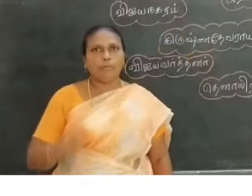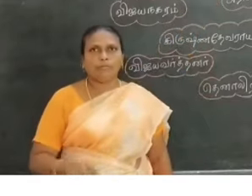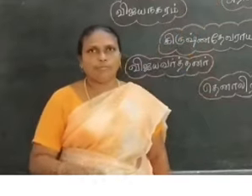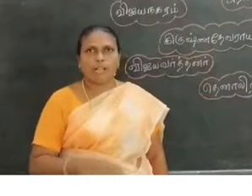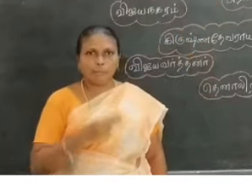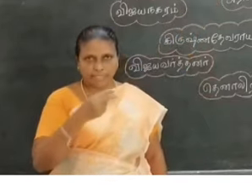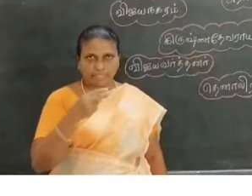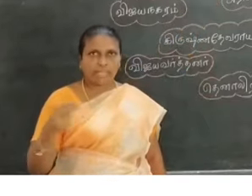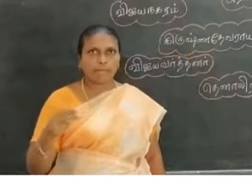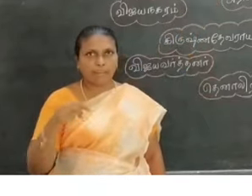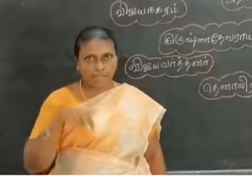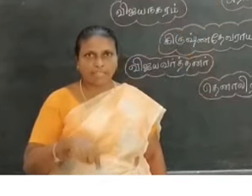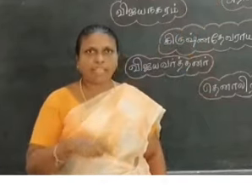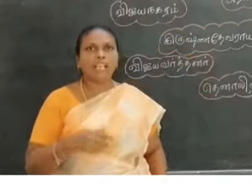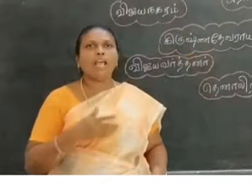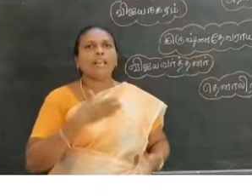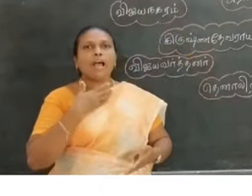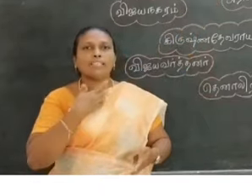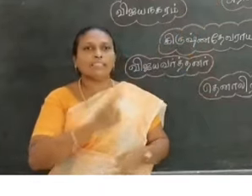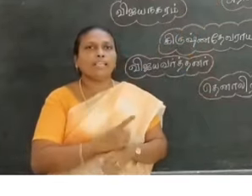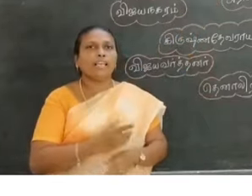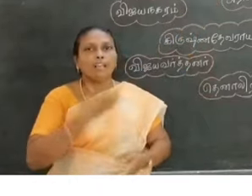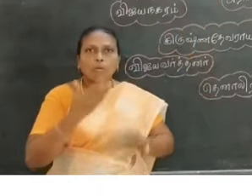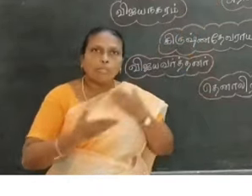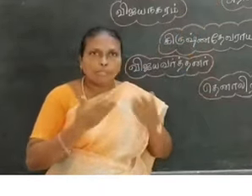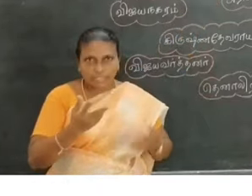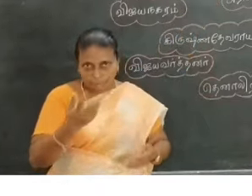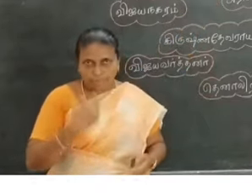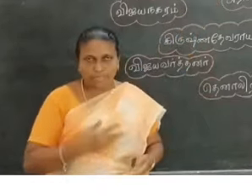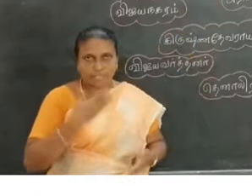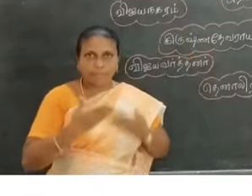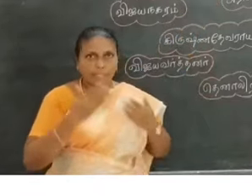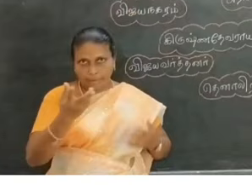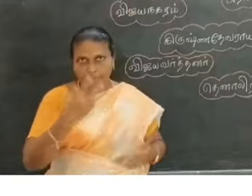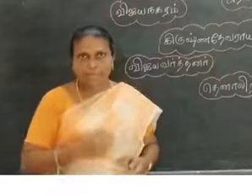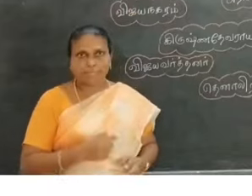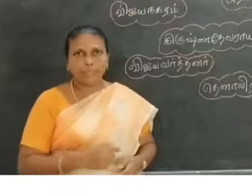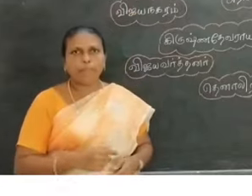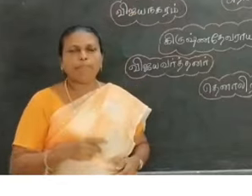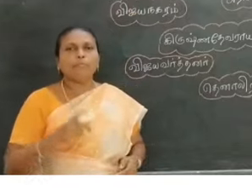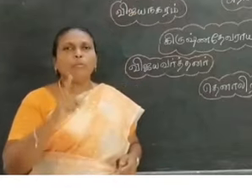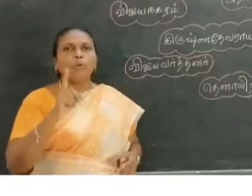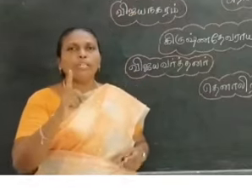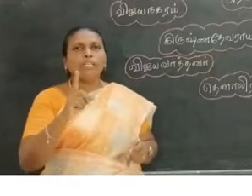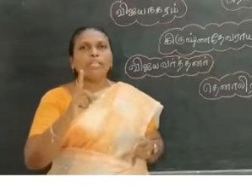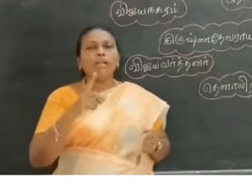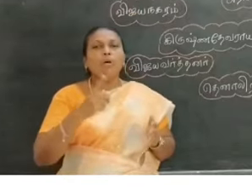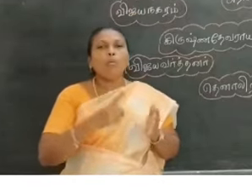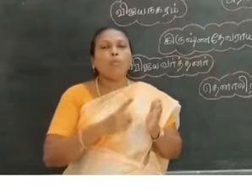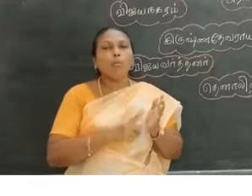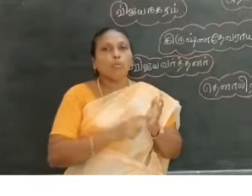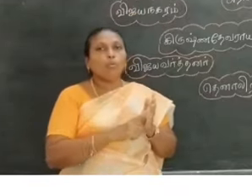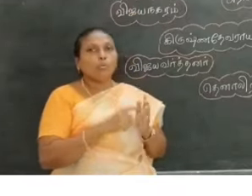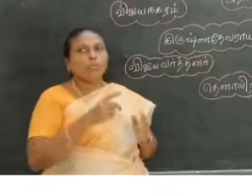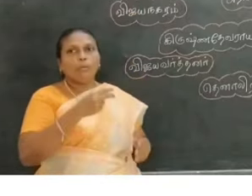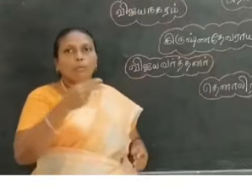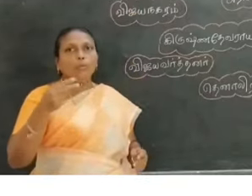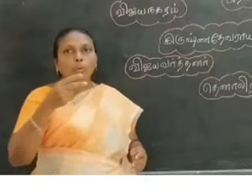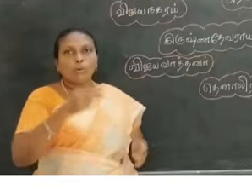ராமனும் அப்படிங்கிற தலைப்புல இன்னைக்கு நான் ஆசிரியர் உதவி செய்யற பாரு கத்திக்கிறேன். பாரு, ஒரு ஊர்